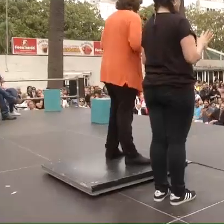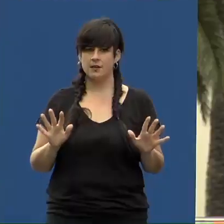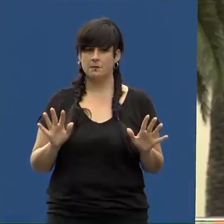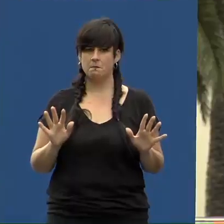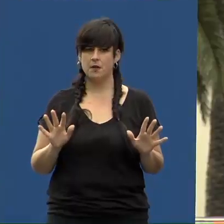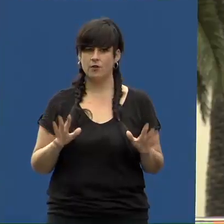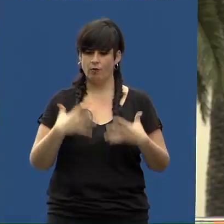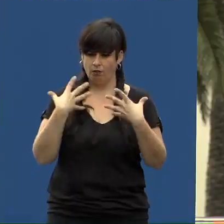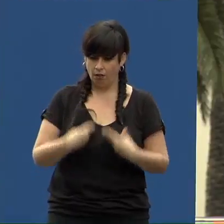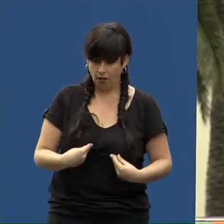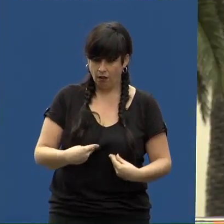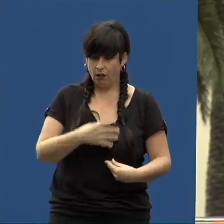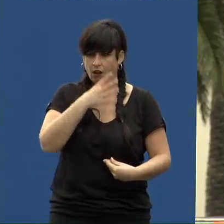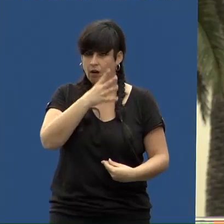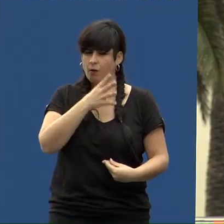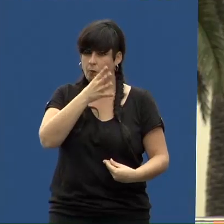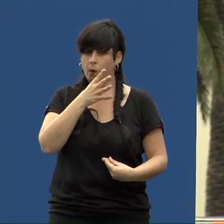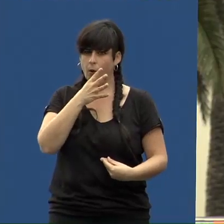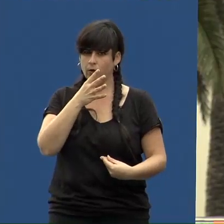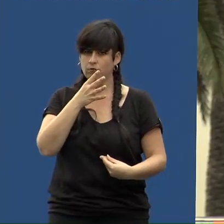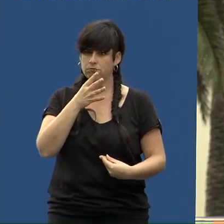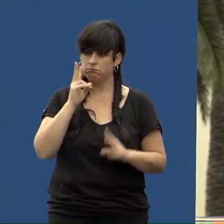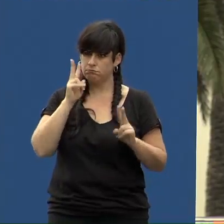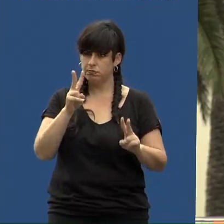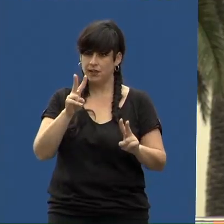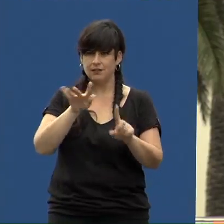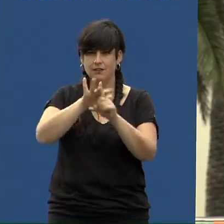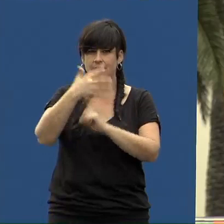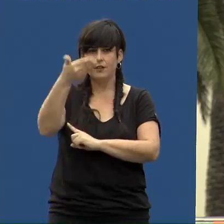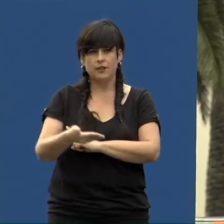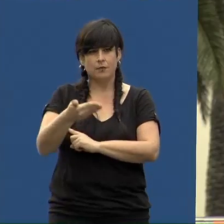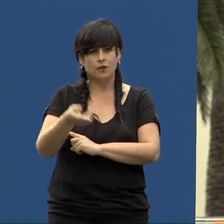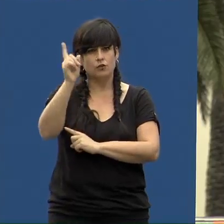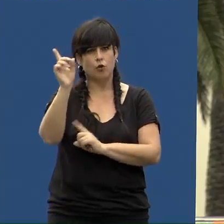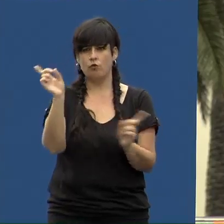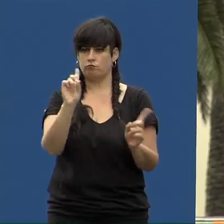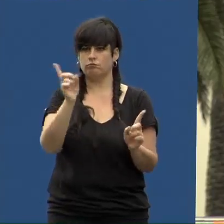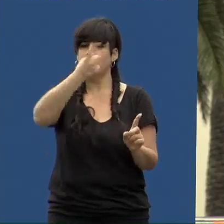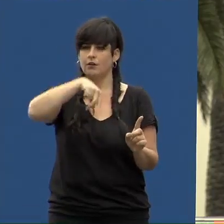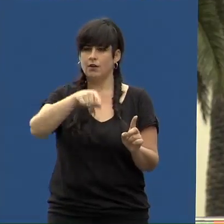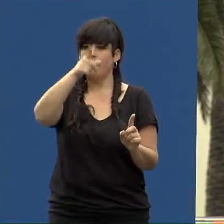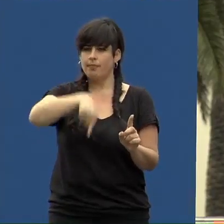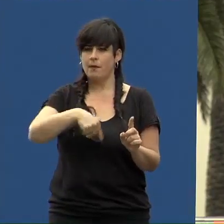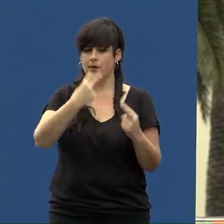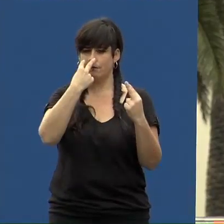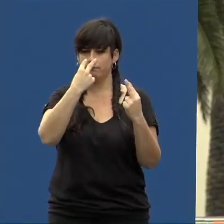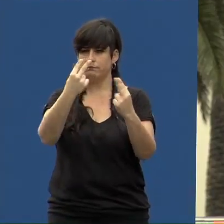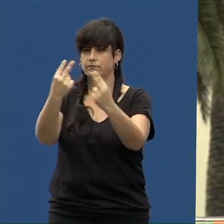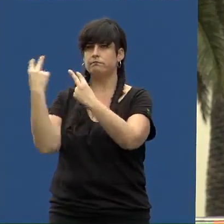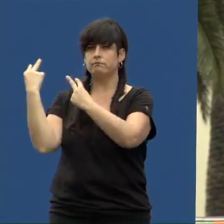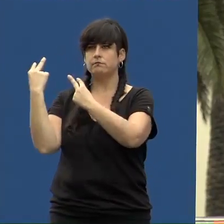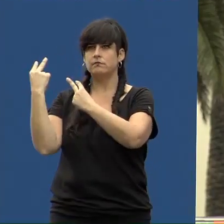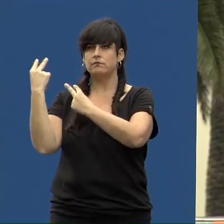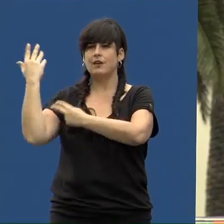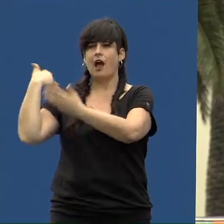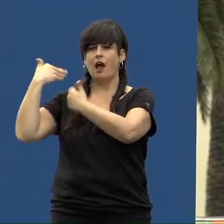deprimirse por lo mucho que está en juego, sino porque también tenemos que saber alzar la vista, mirar de dónde venimos, quiénes